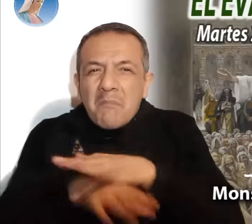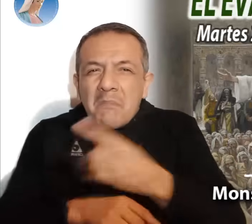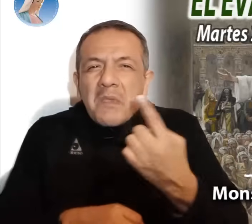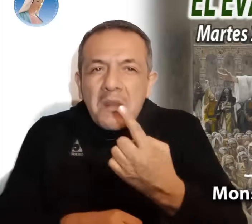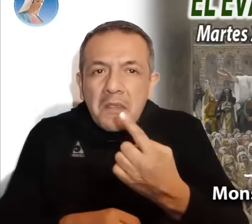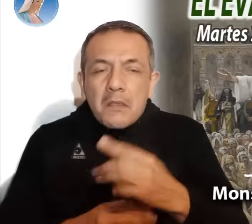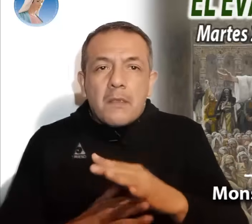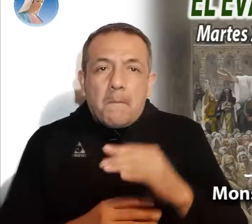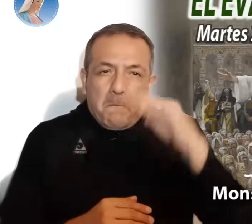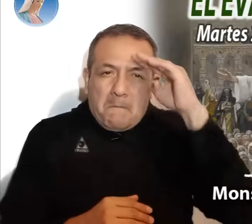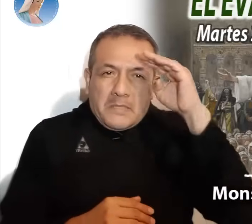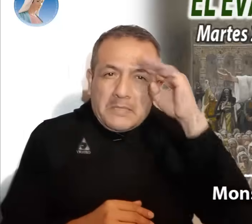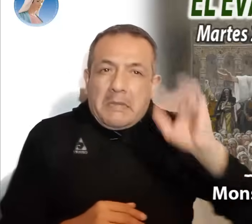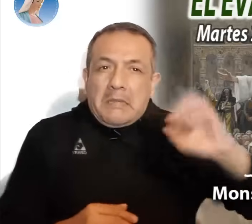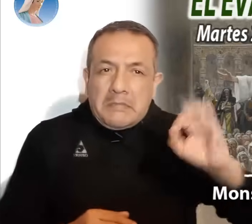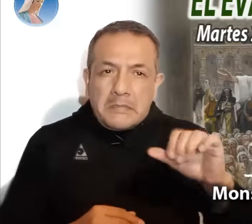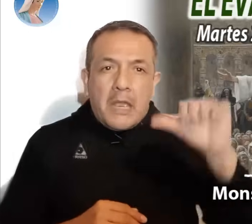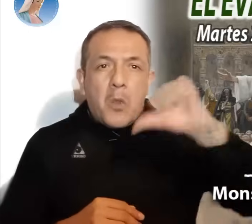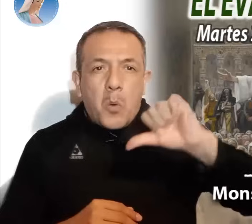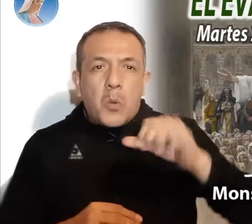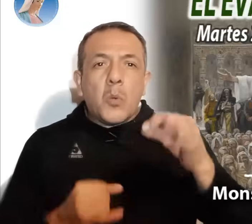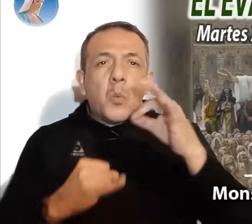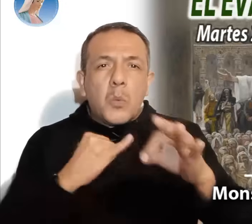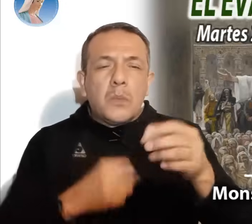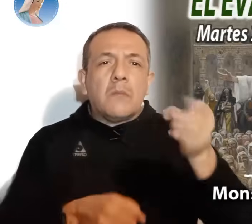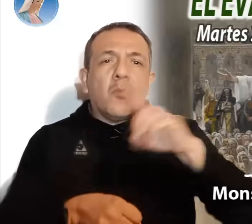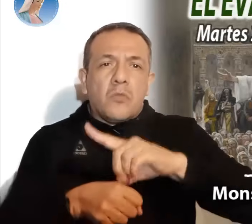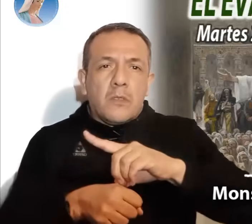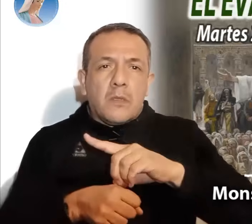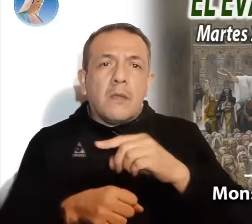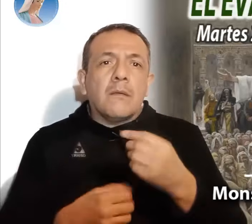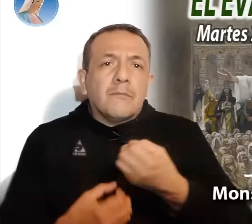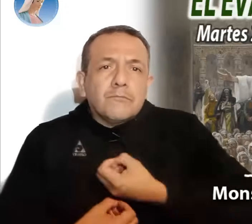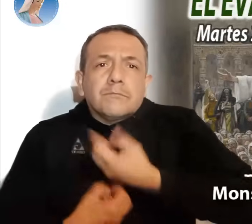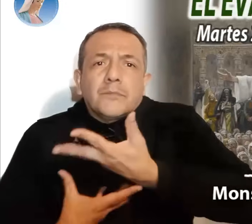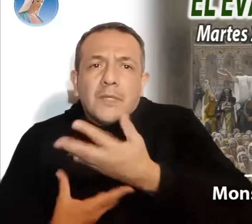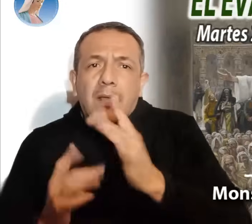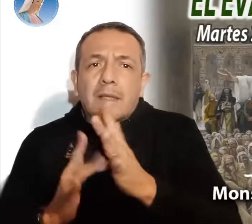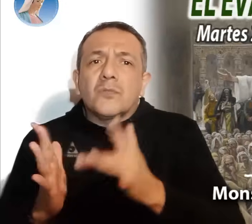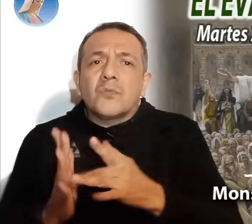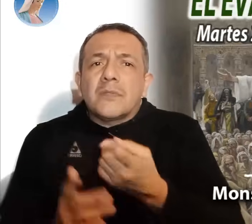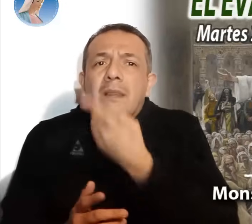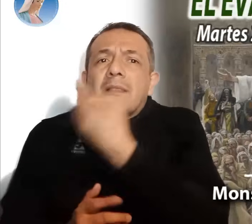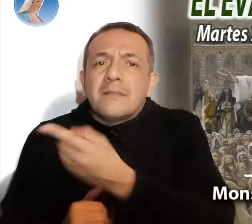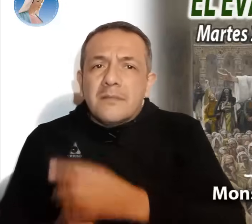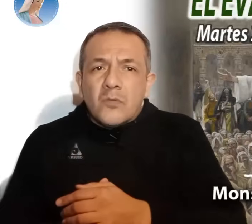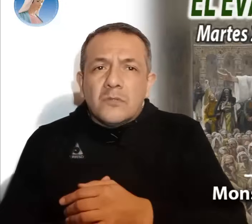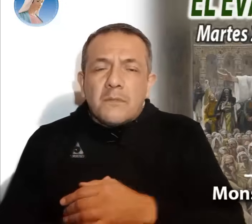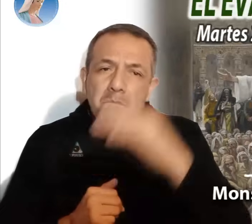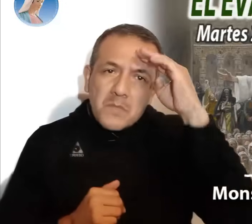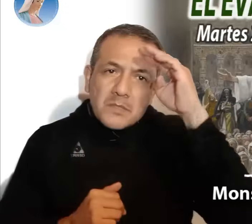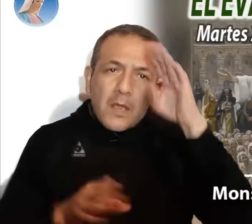último día? ¿Qué le decimos a Jesús? Piensa, ¿cómo vivirías tu último día?